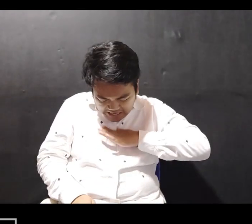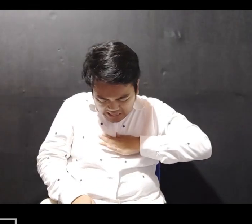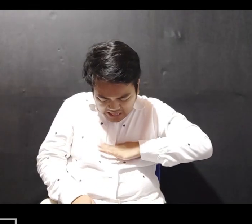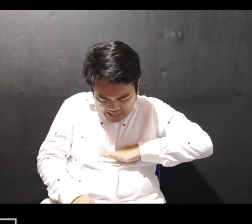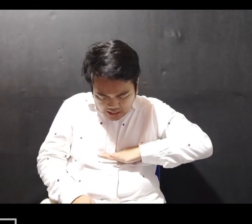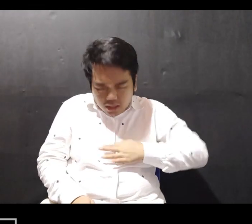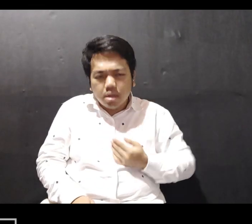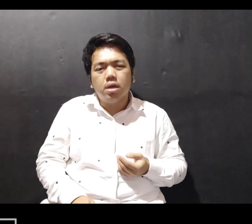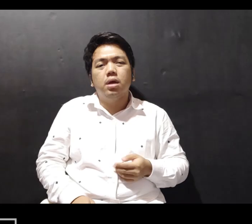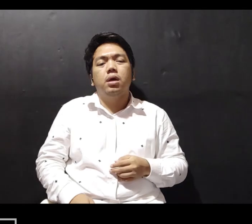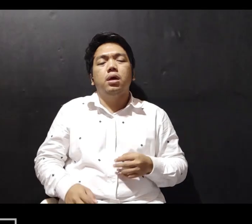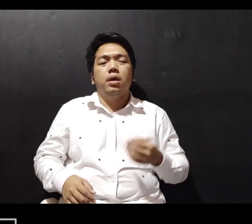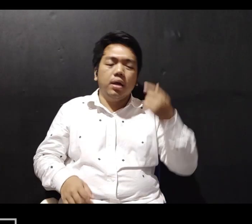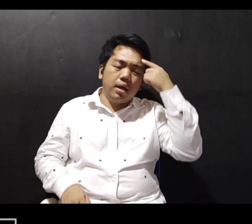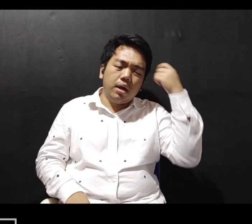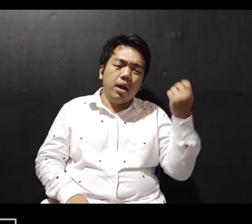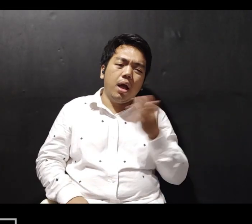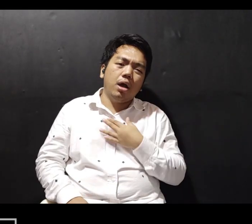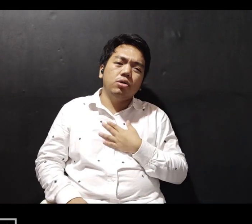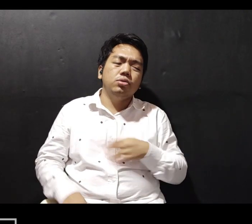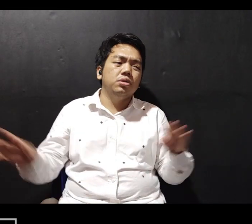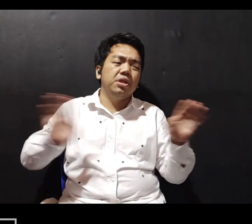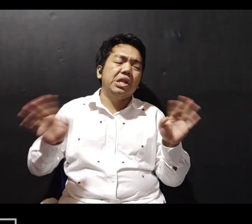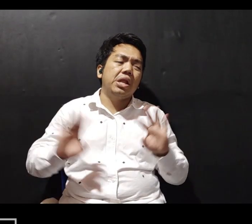tidak dapat melakukan aktivitas seperti biasanya.